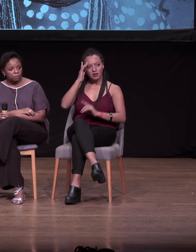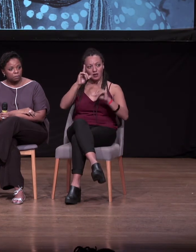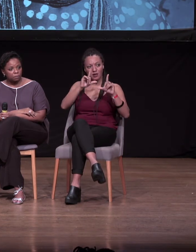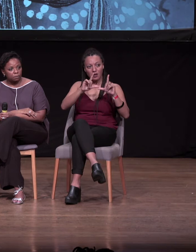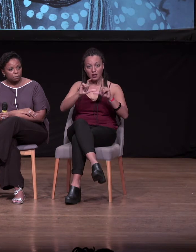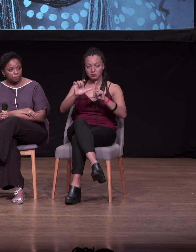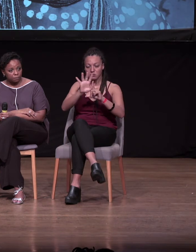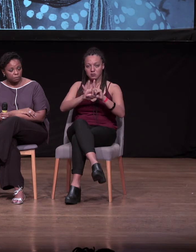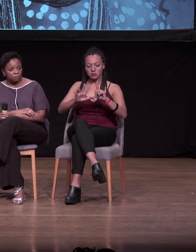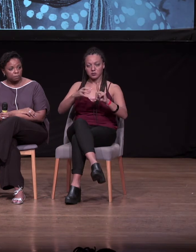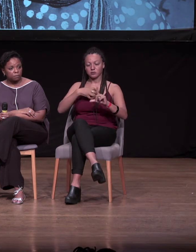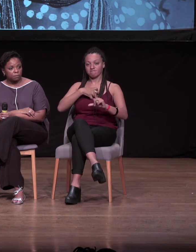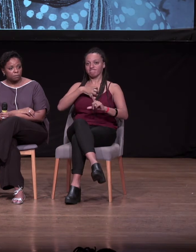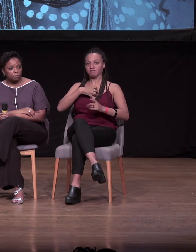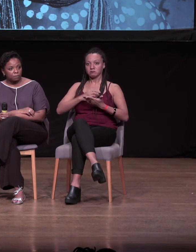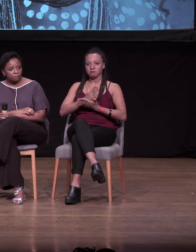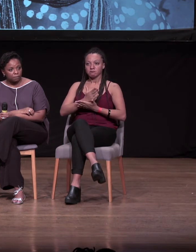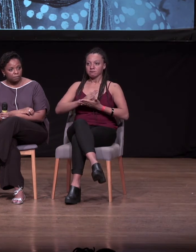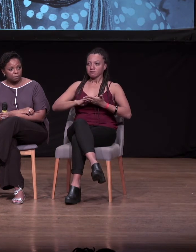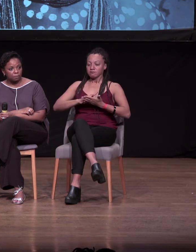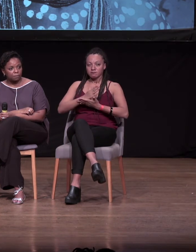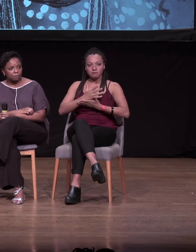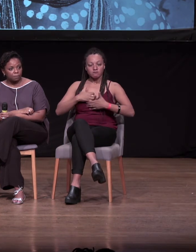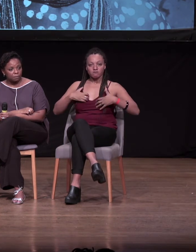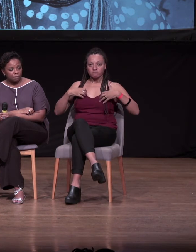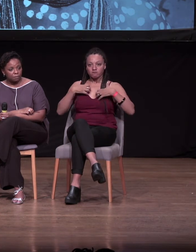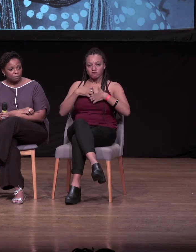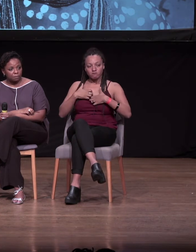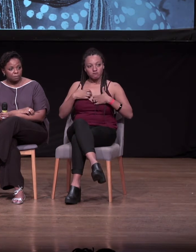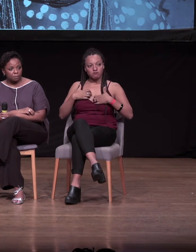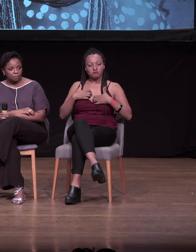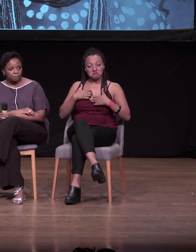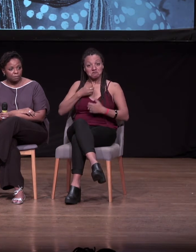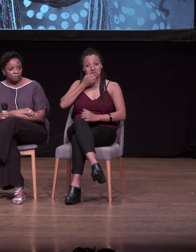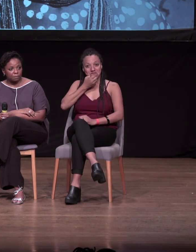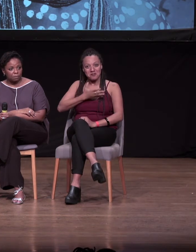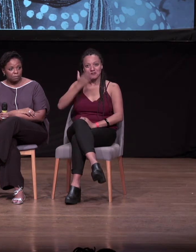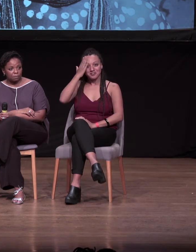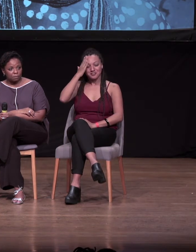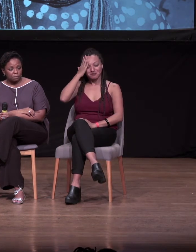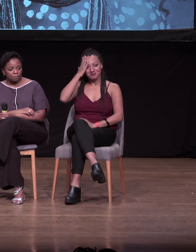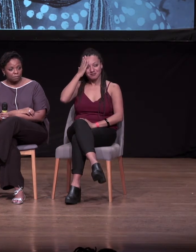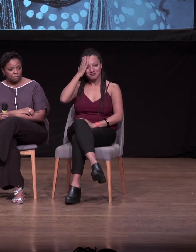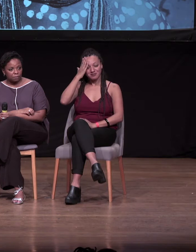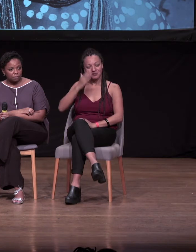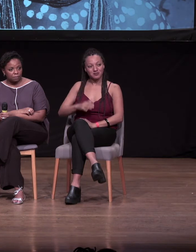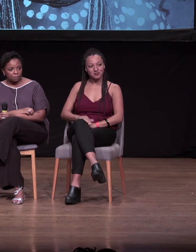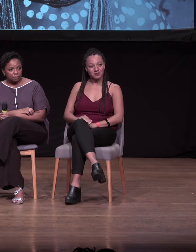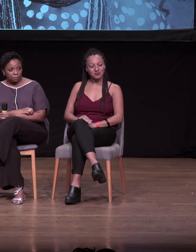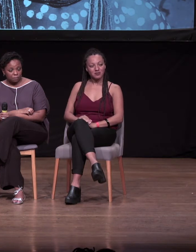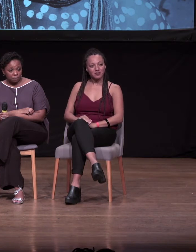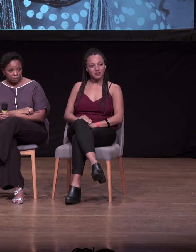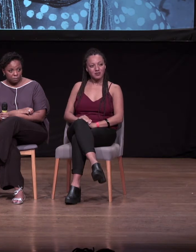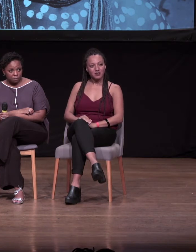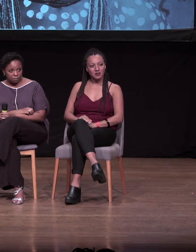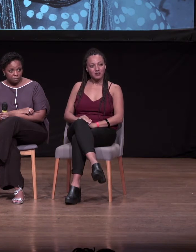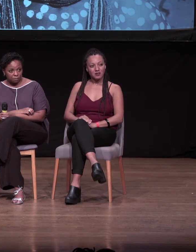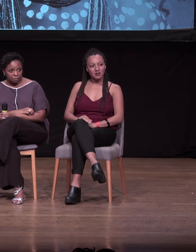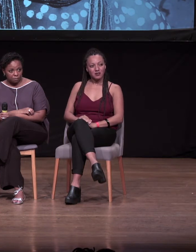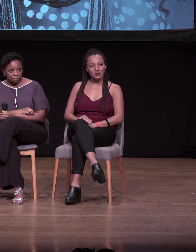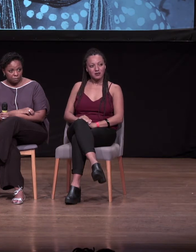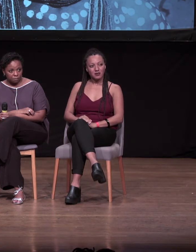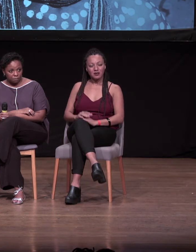são impactantes, que incomodam, informações que incomodam, e é muito bom saber disso. Mas sobre